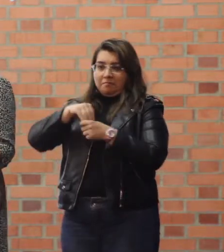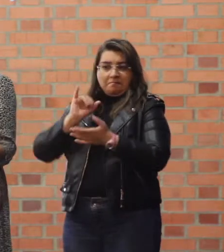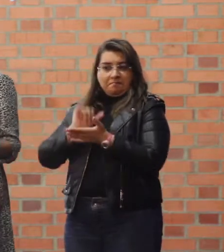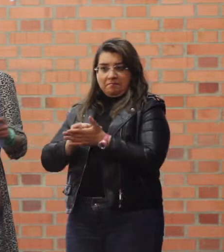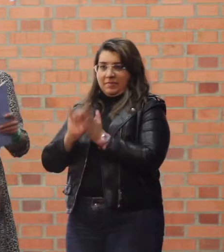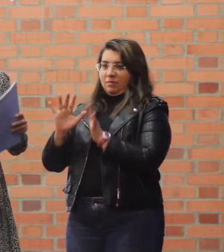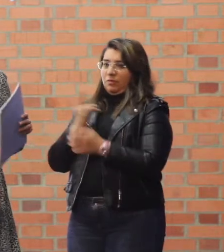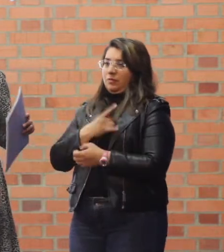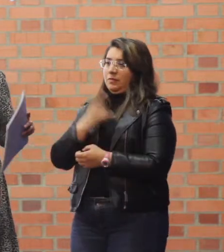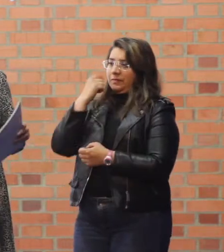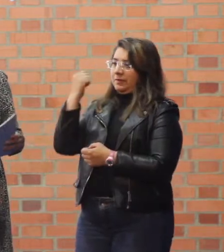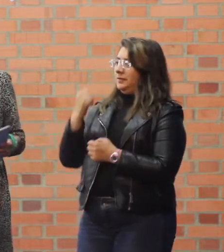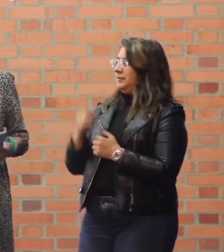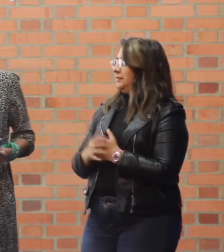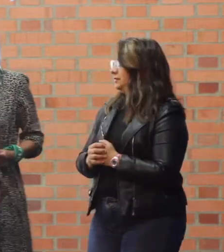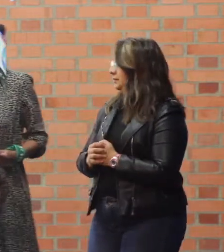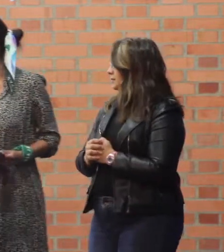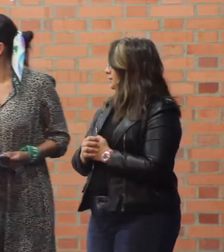Latina